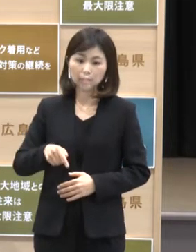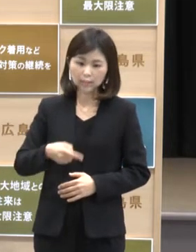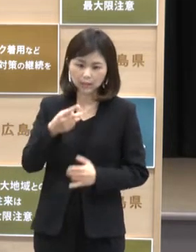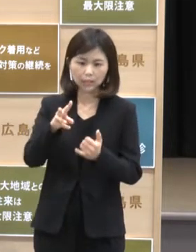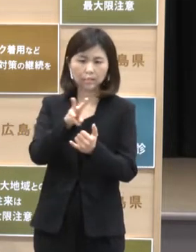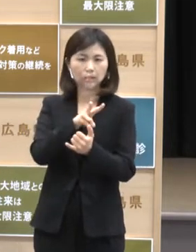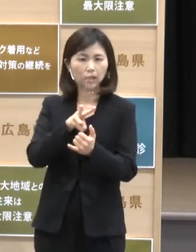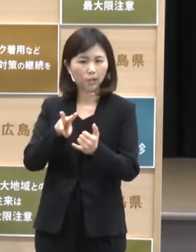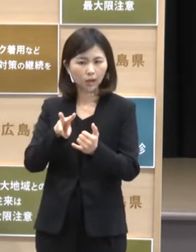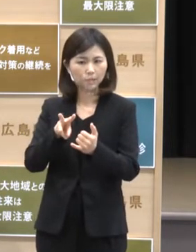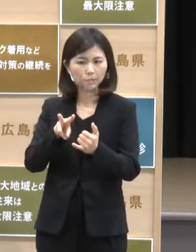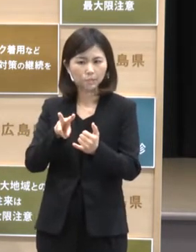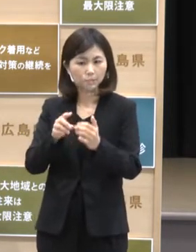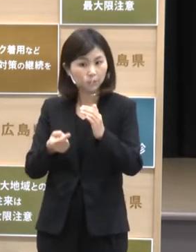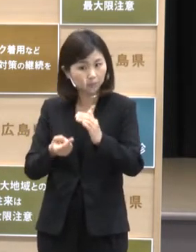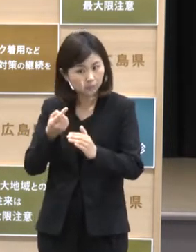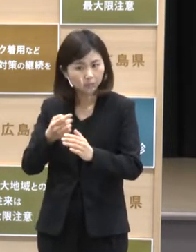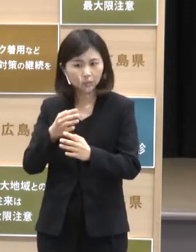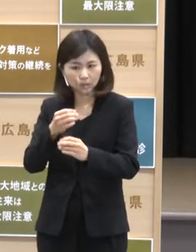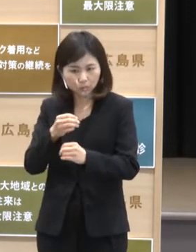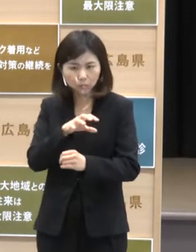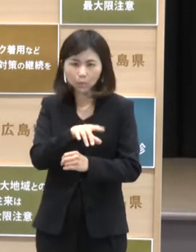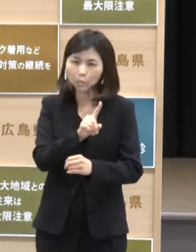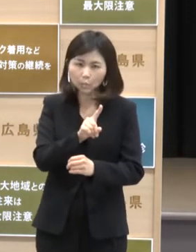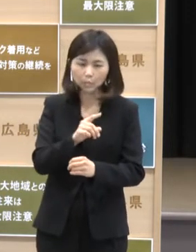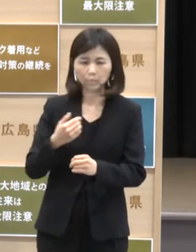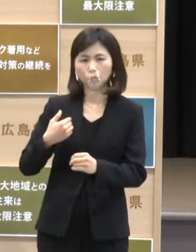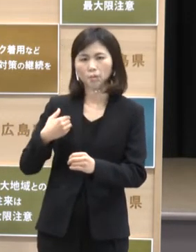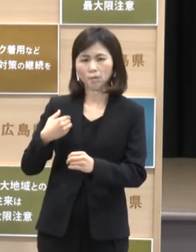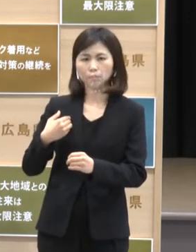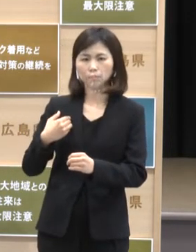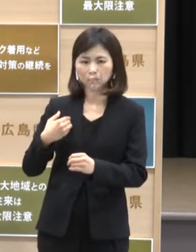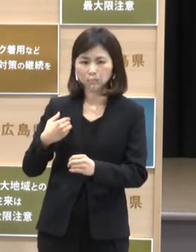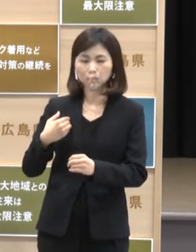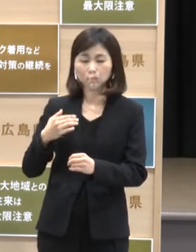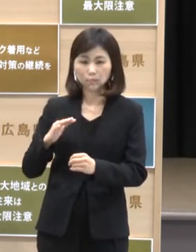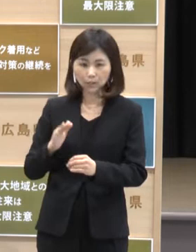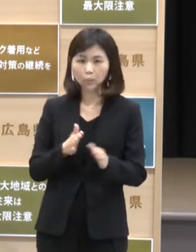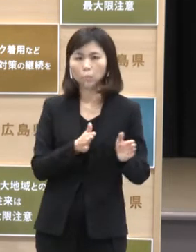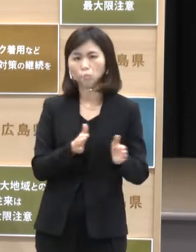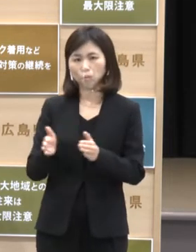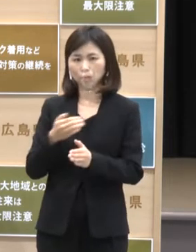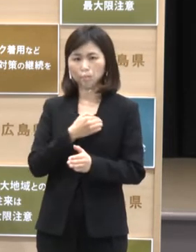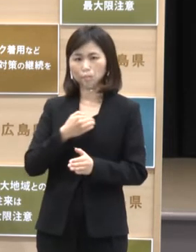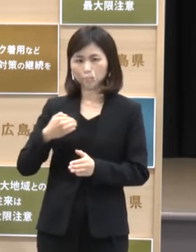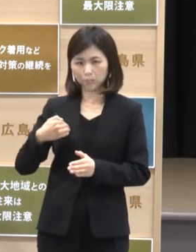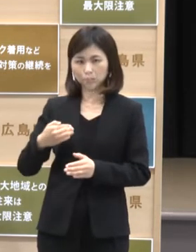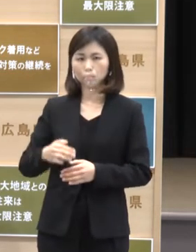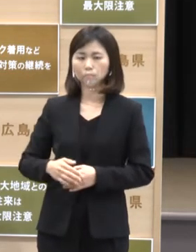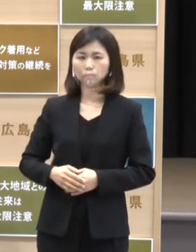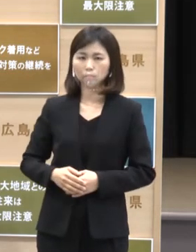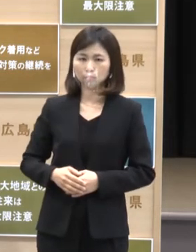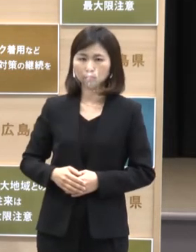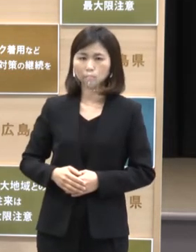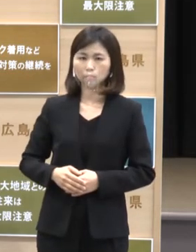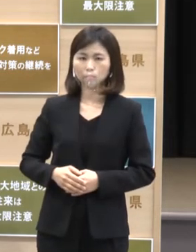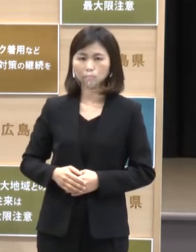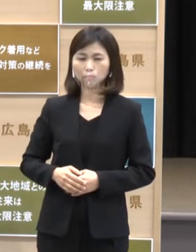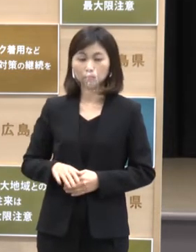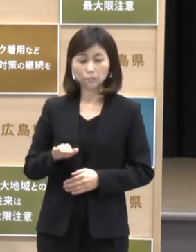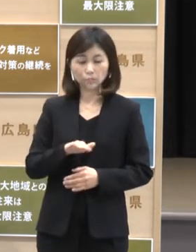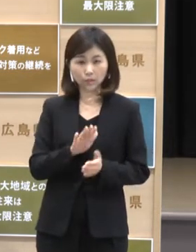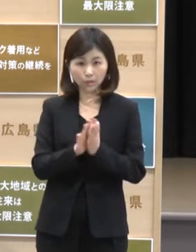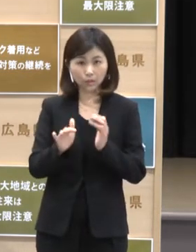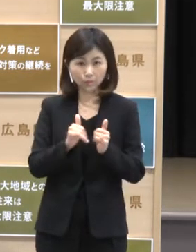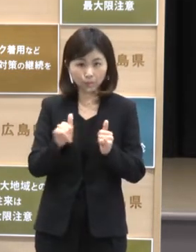生はいつどこで起きるか分かりませんが、備えることはできるわけであります。このため県民の